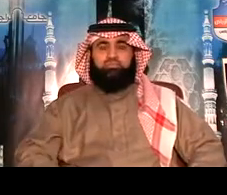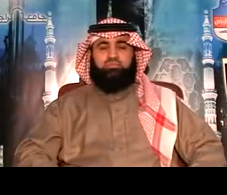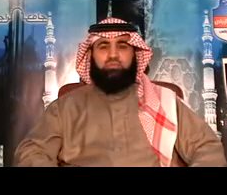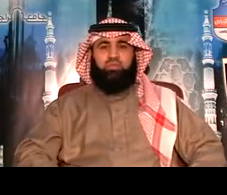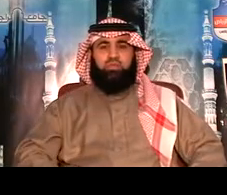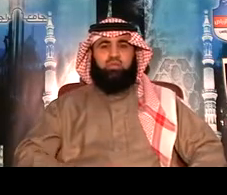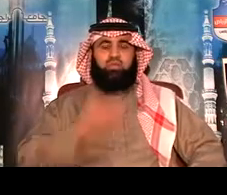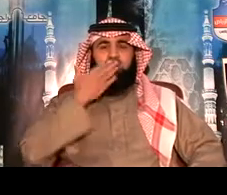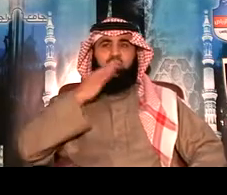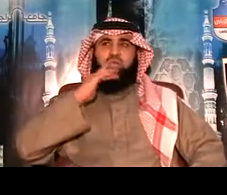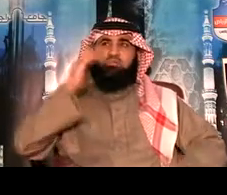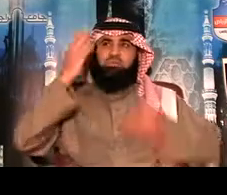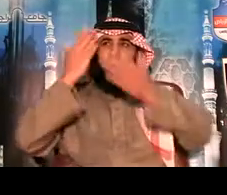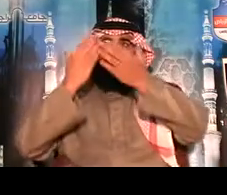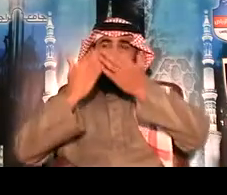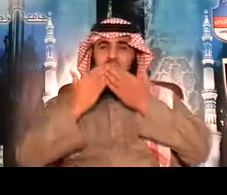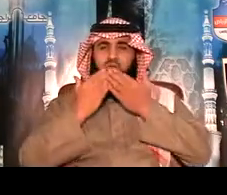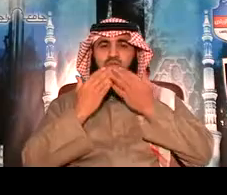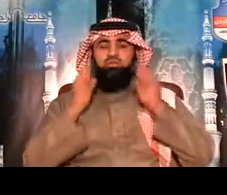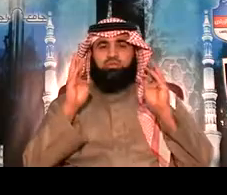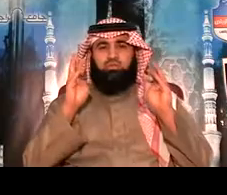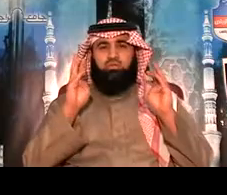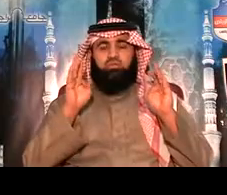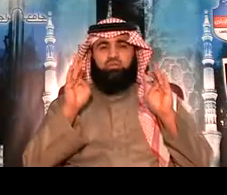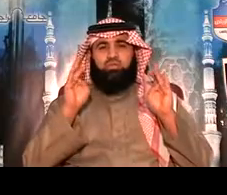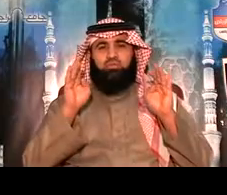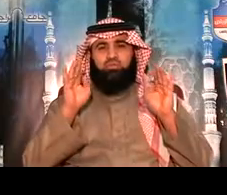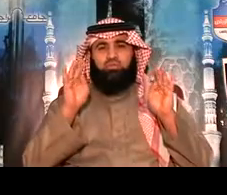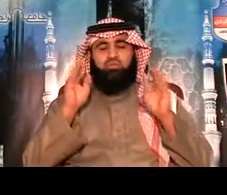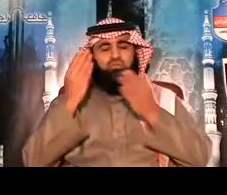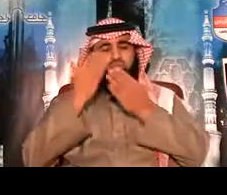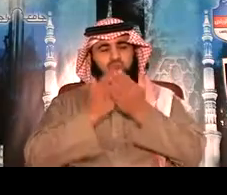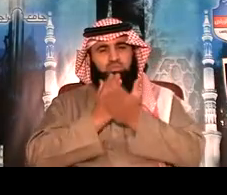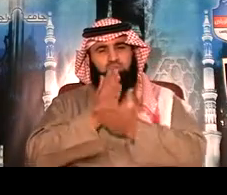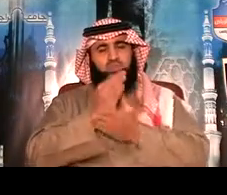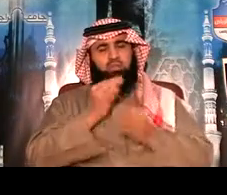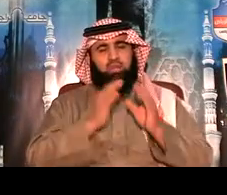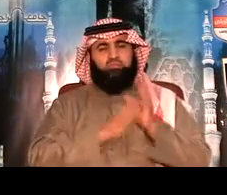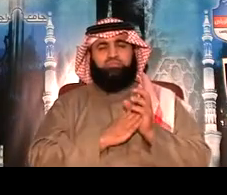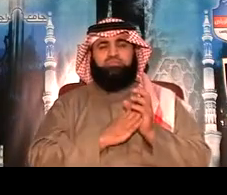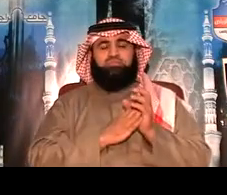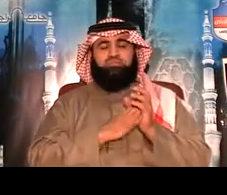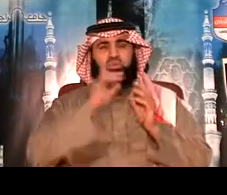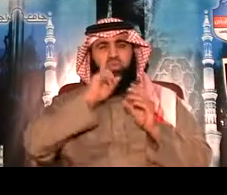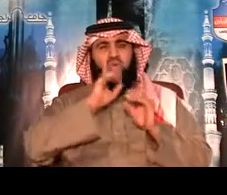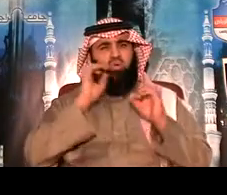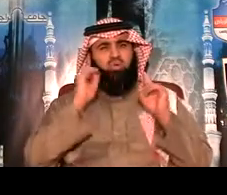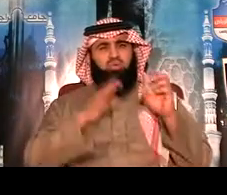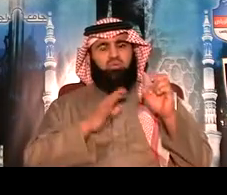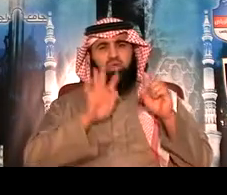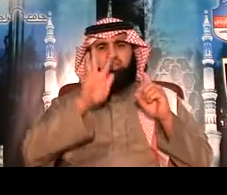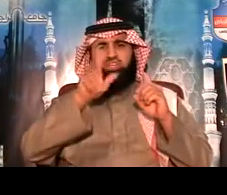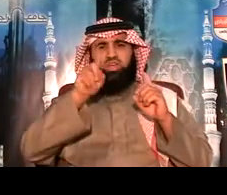نحمده ونستعينه ونستغفره ونستهديه ونعوذ بالله من شرور